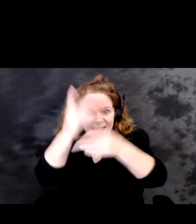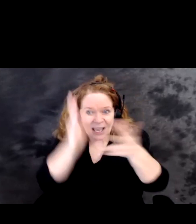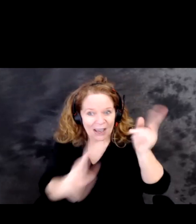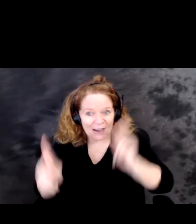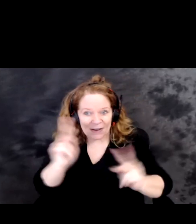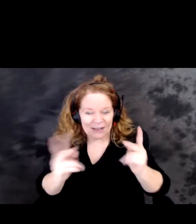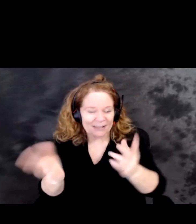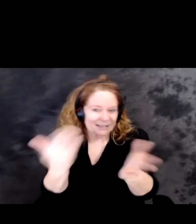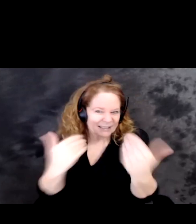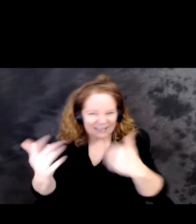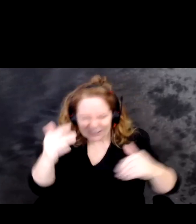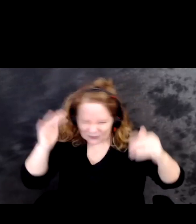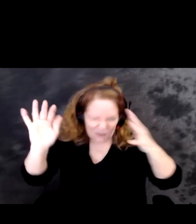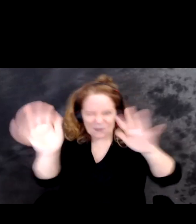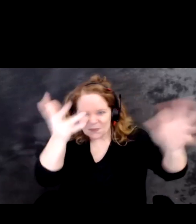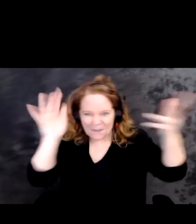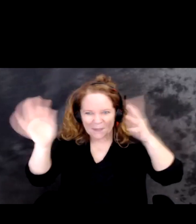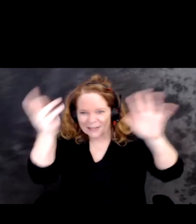amigos,